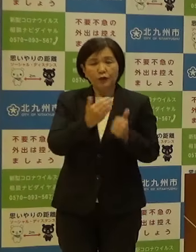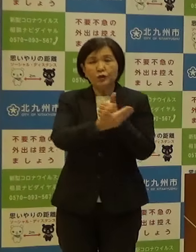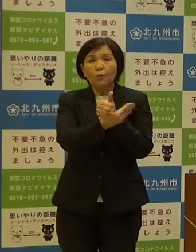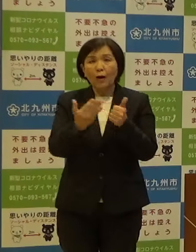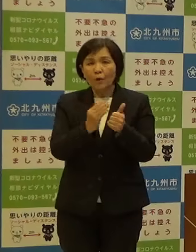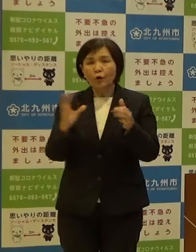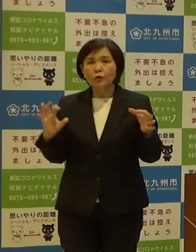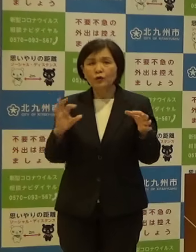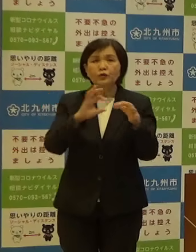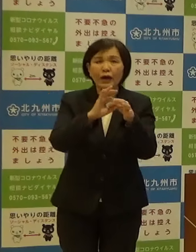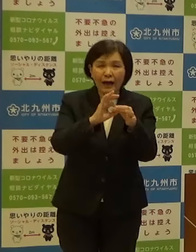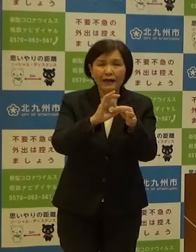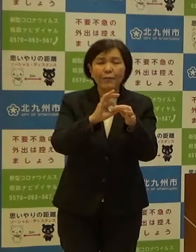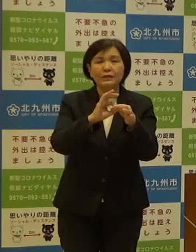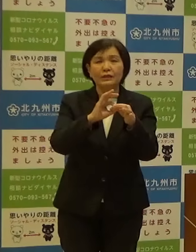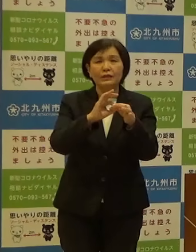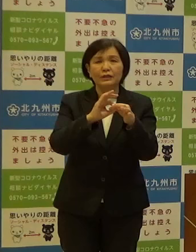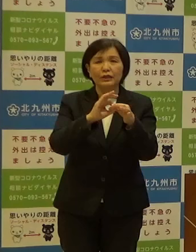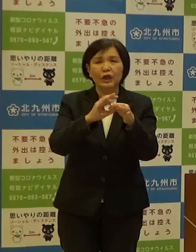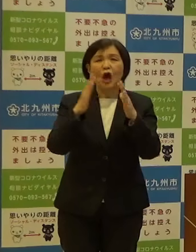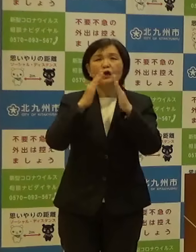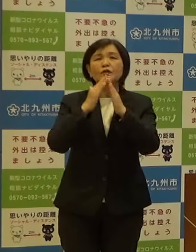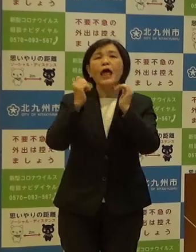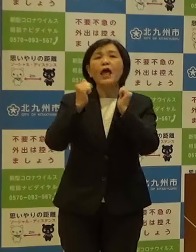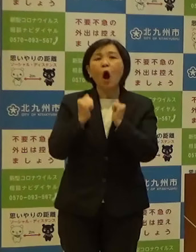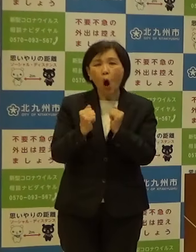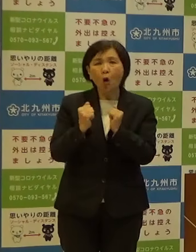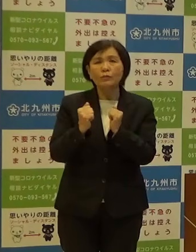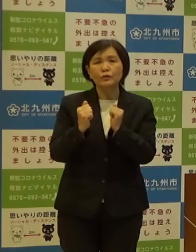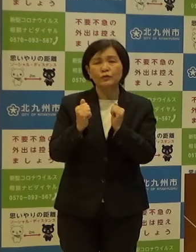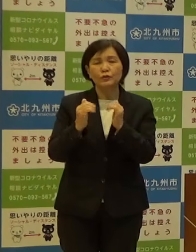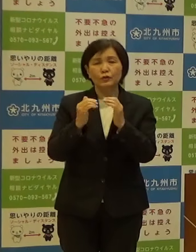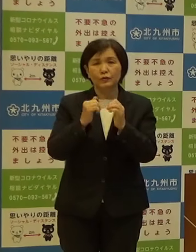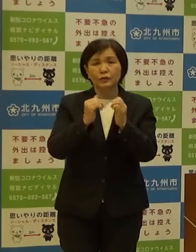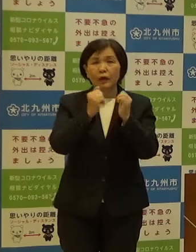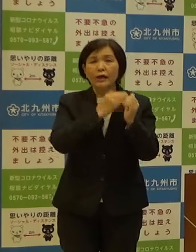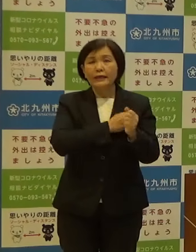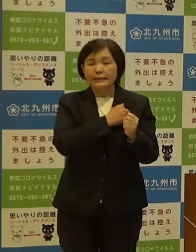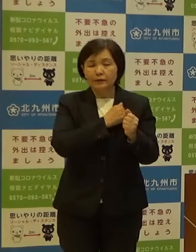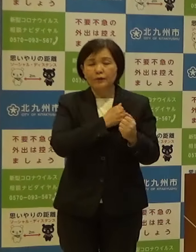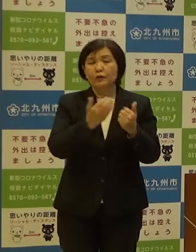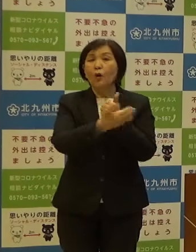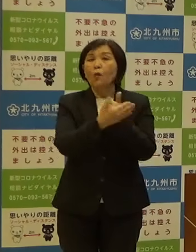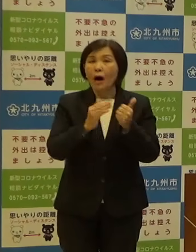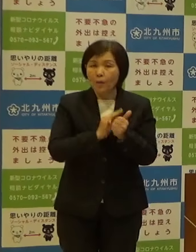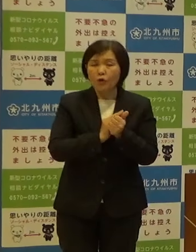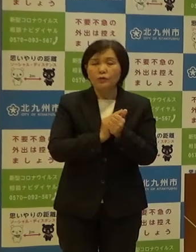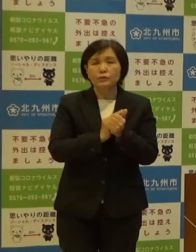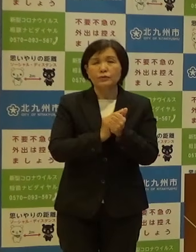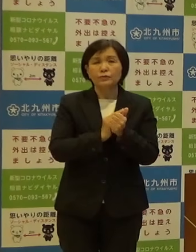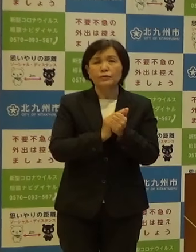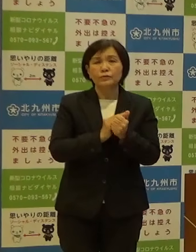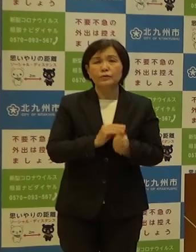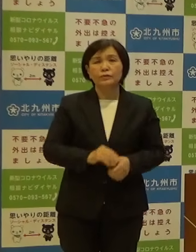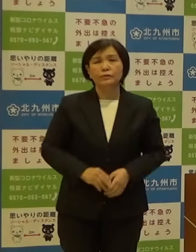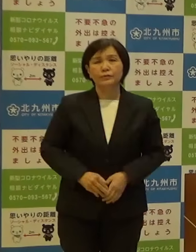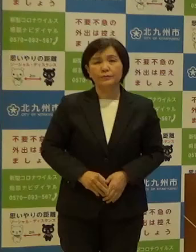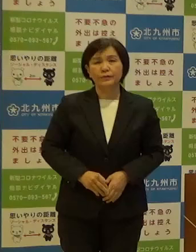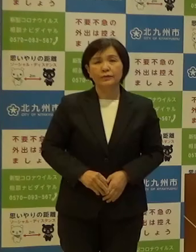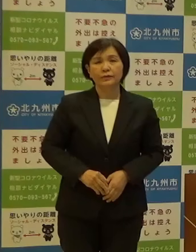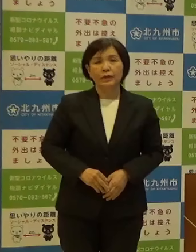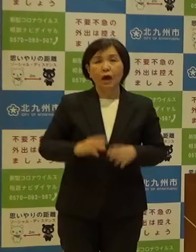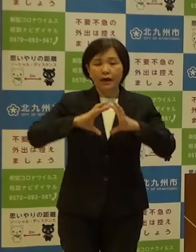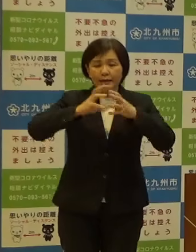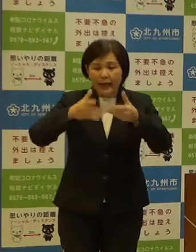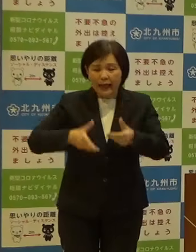る。ステイホーム、セーブライフ、これは世界的なこのスローガン